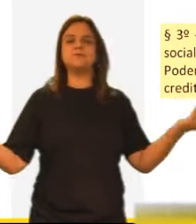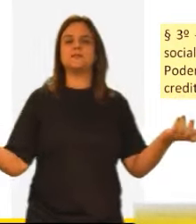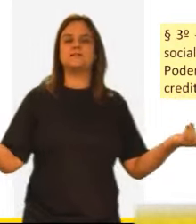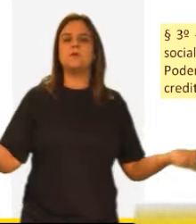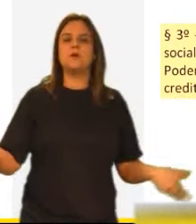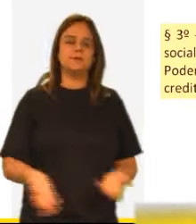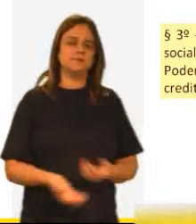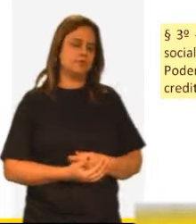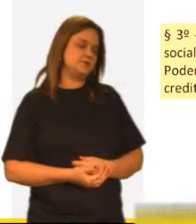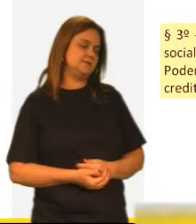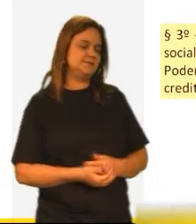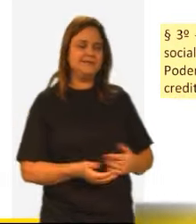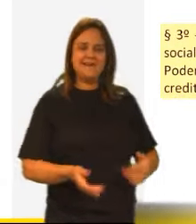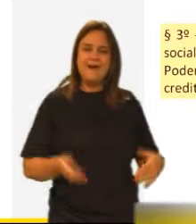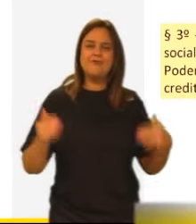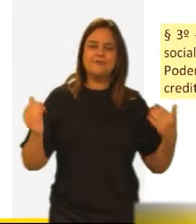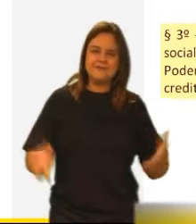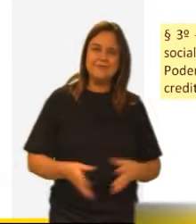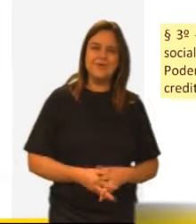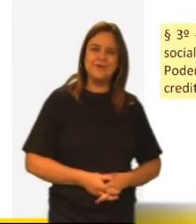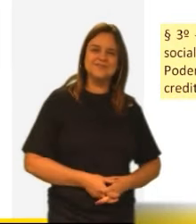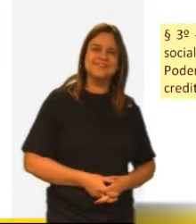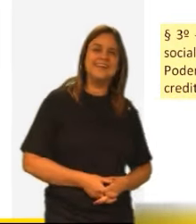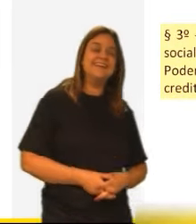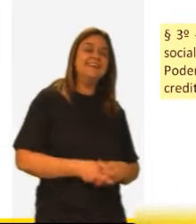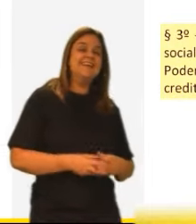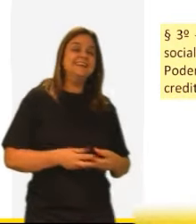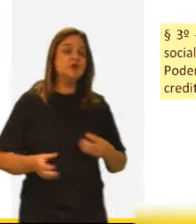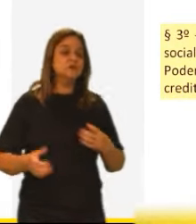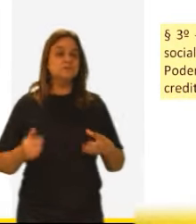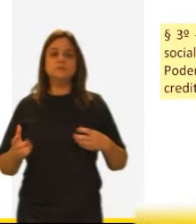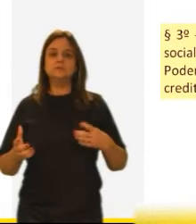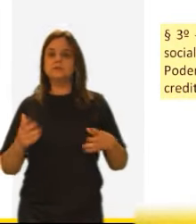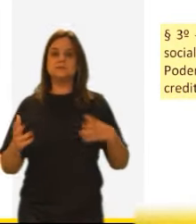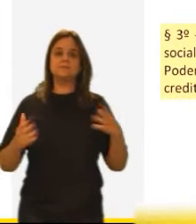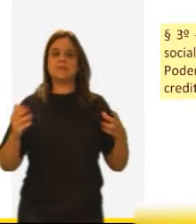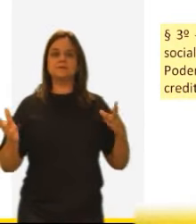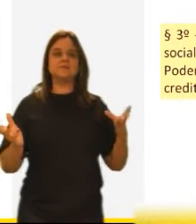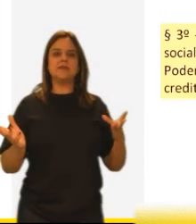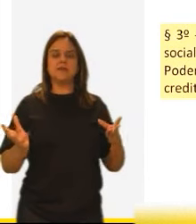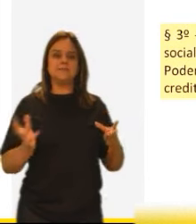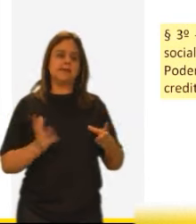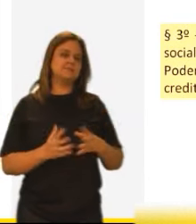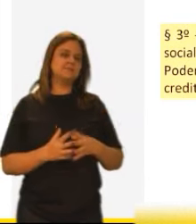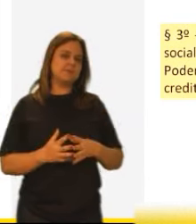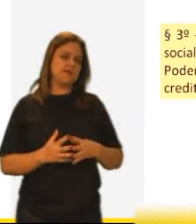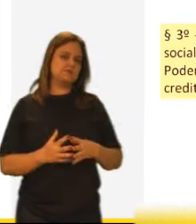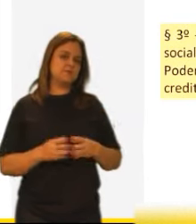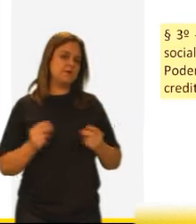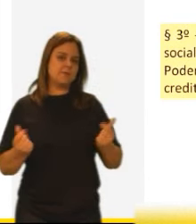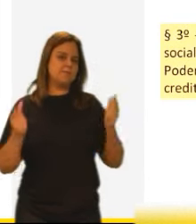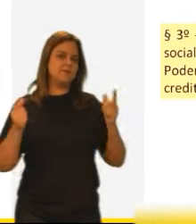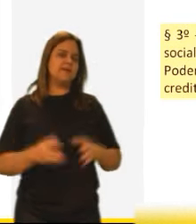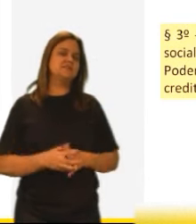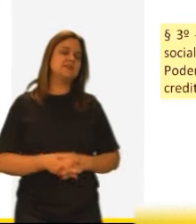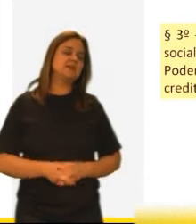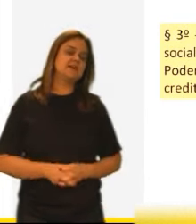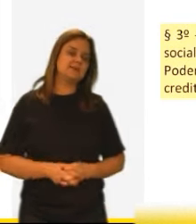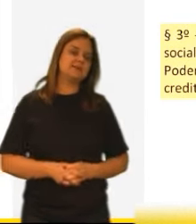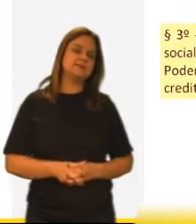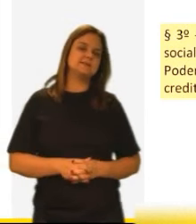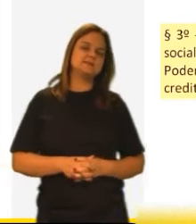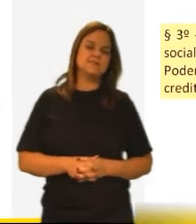de 0,5% ao ano. Nossa, algo fabuloso, né? Todo mundo, todas as empresas vão querer pegar esse empréstimo para dar um